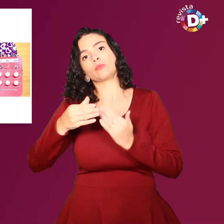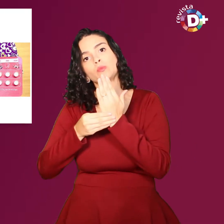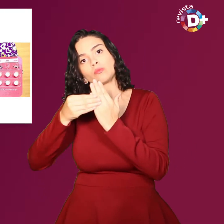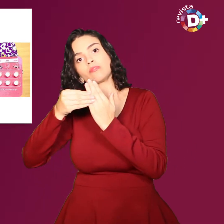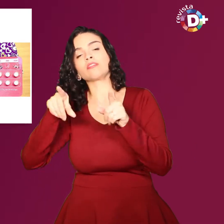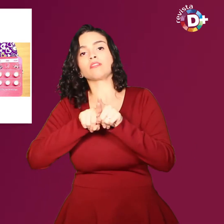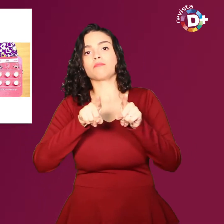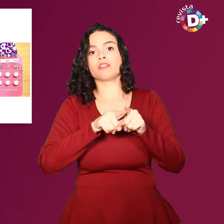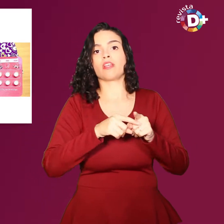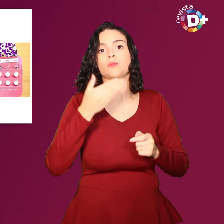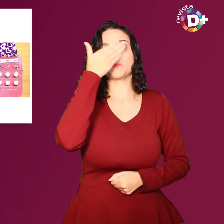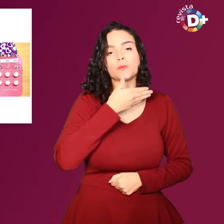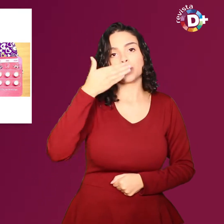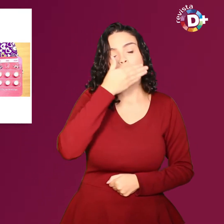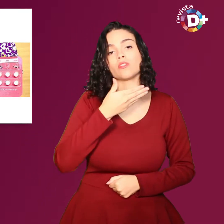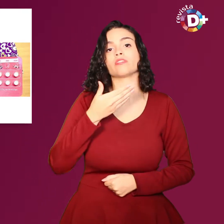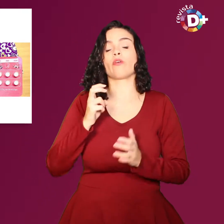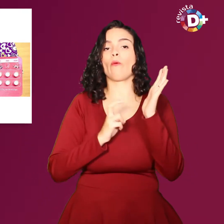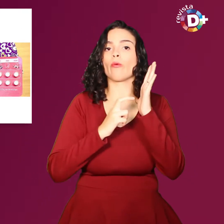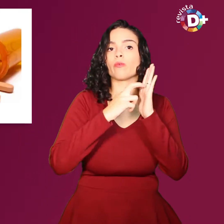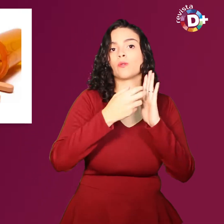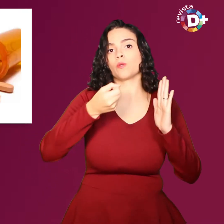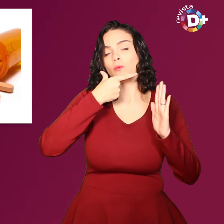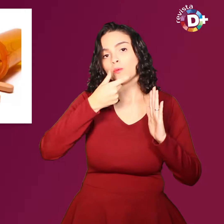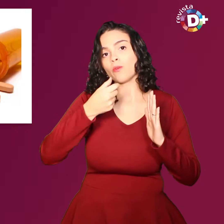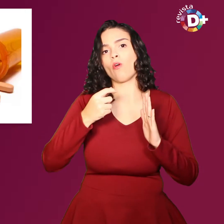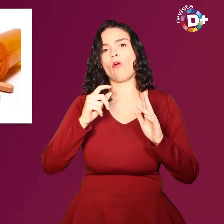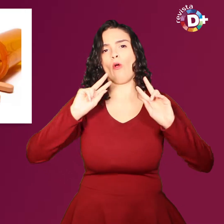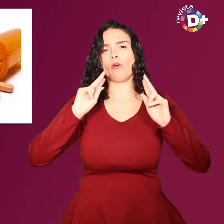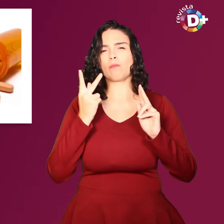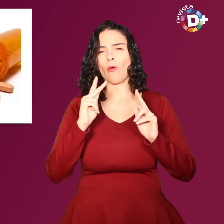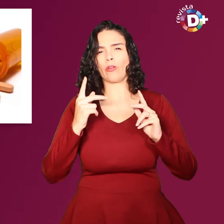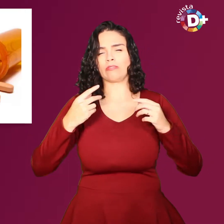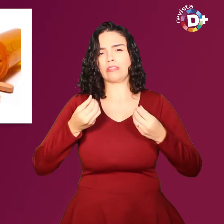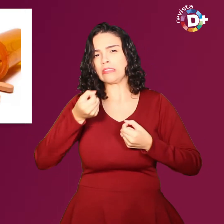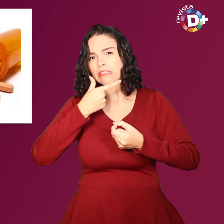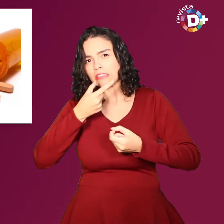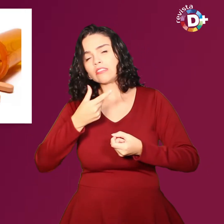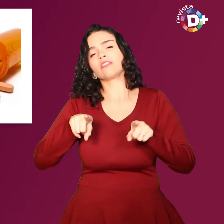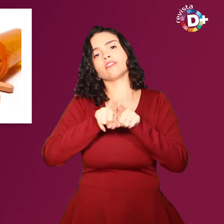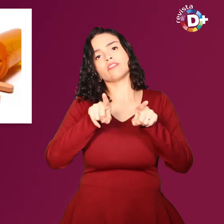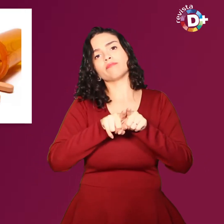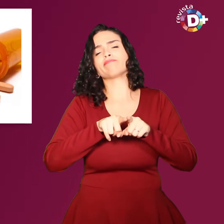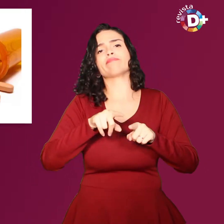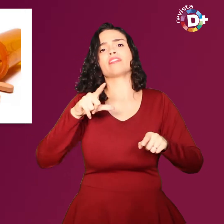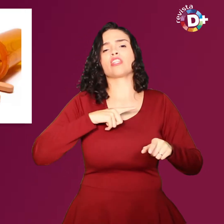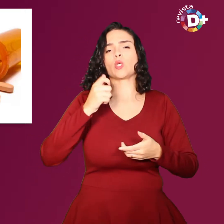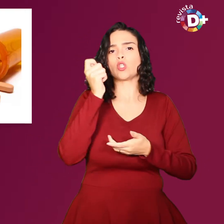carboidrato, uso de anticoncepcional, suplementos hormonais, drogas que comprometem os vasos